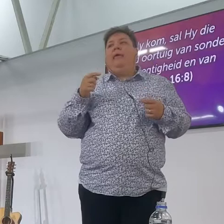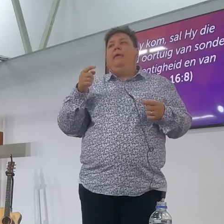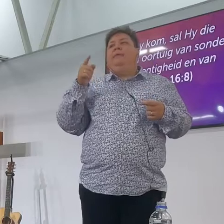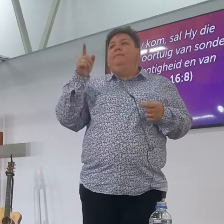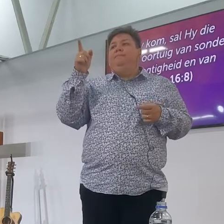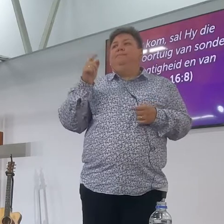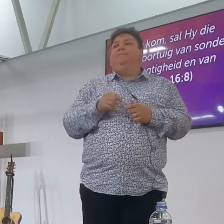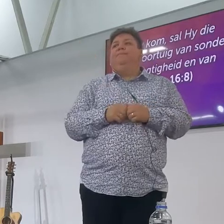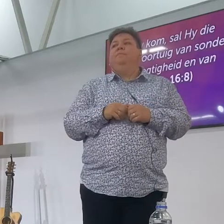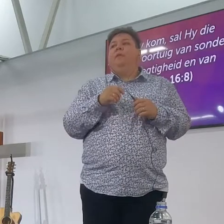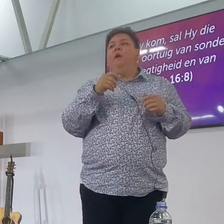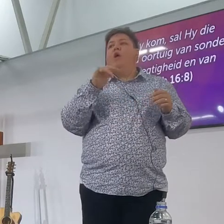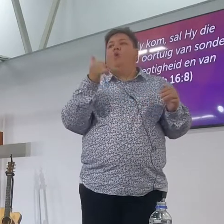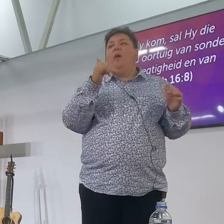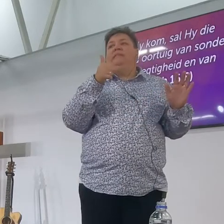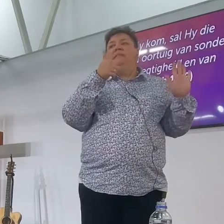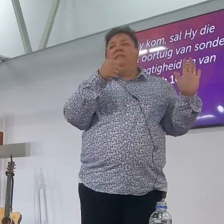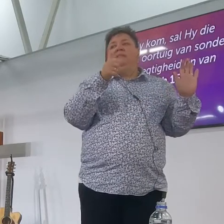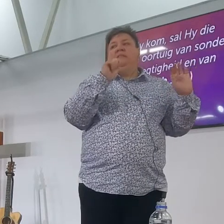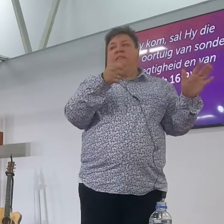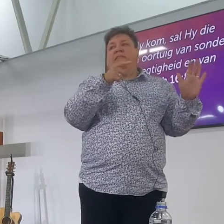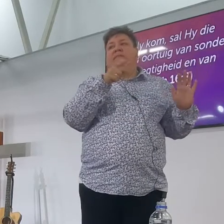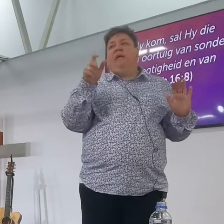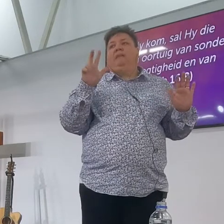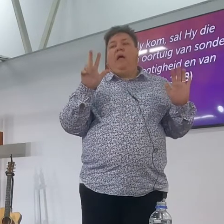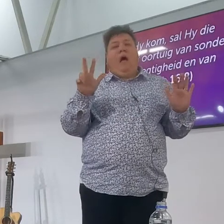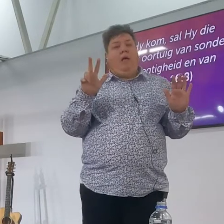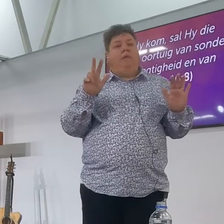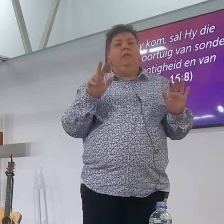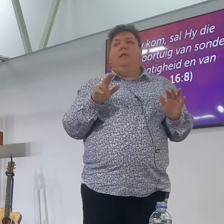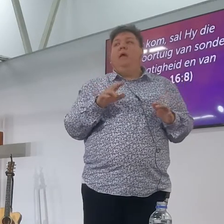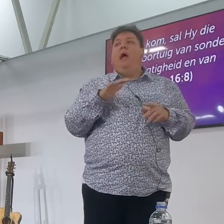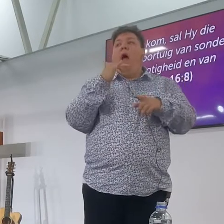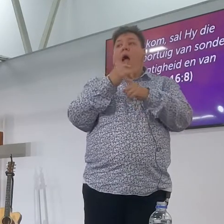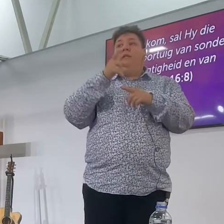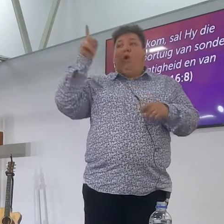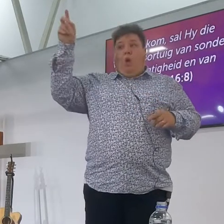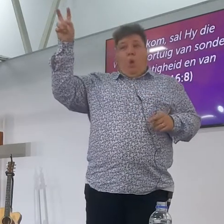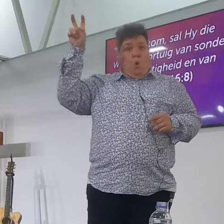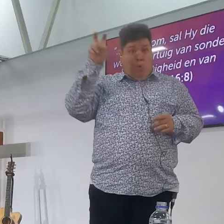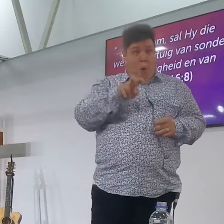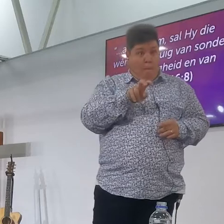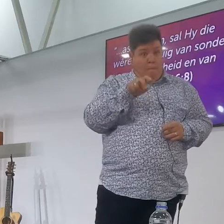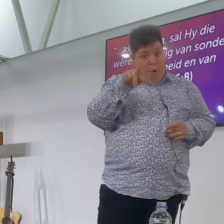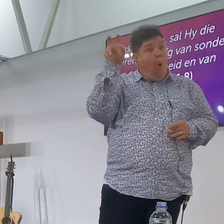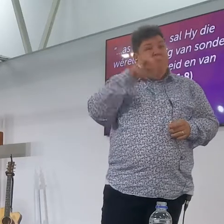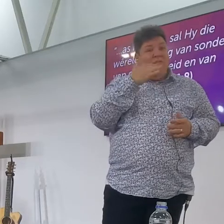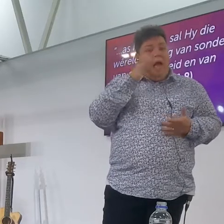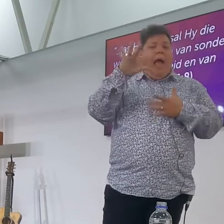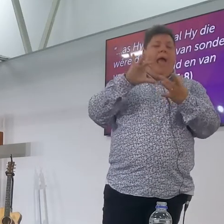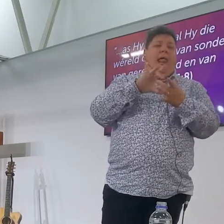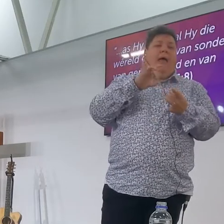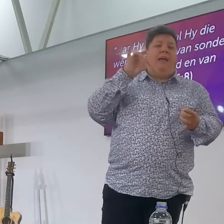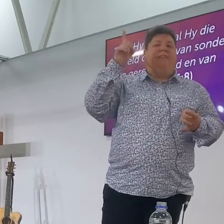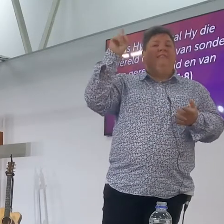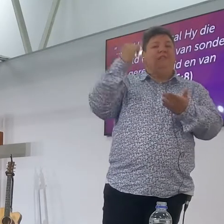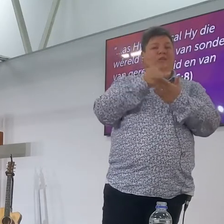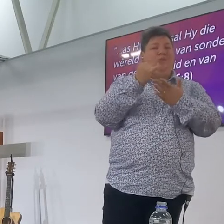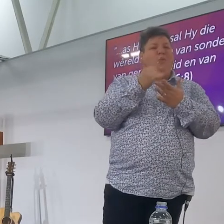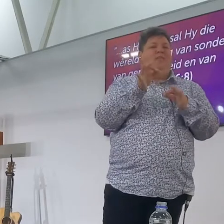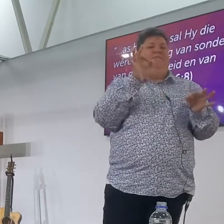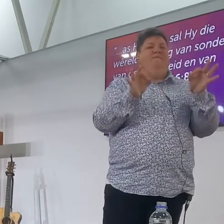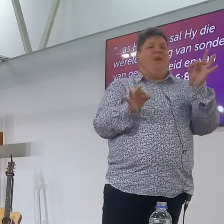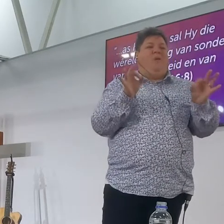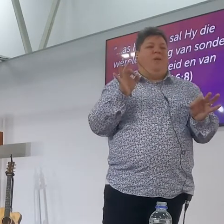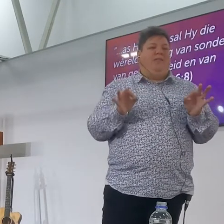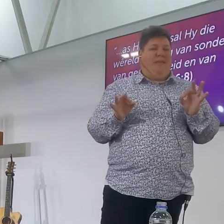8, wat Jesus sê, as hy kom, dis die Heilige Gees, sal hy die wêreld oortuig van sonde en van geregtigheid en van oordeel. Nou, maar dit is ook waar van